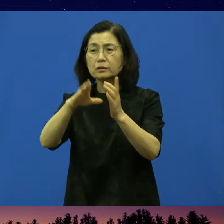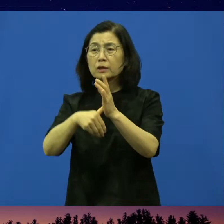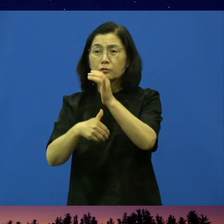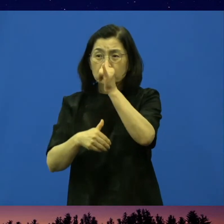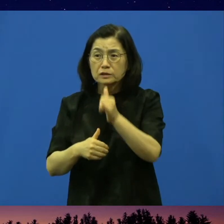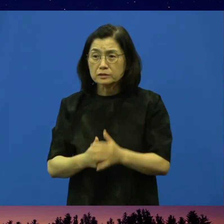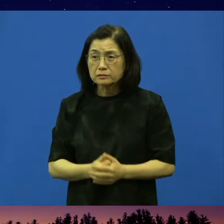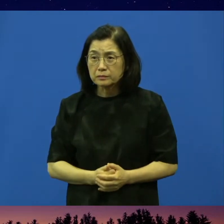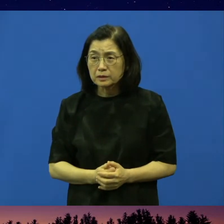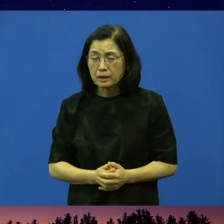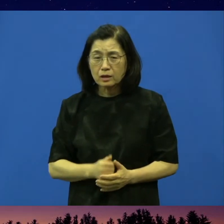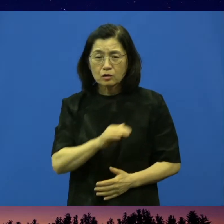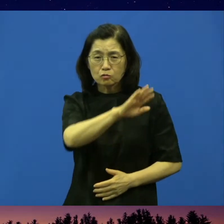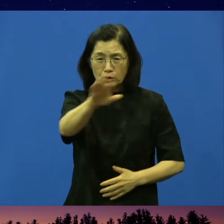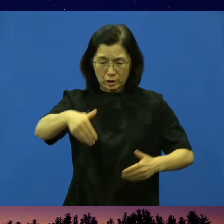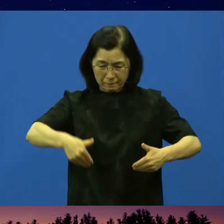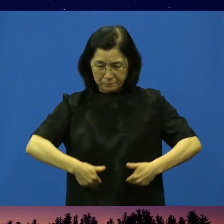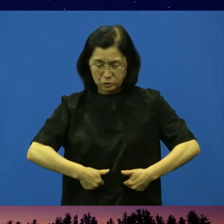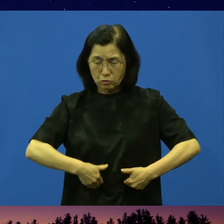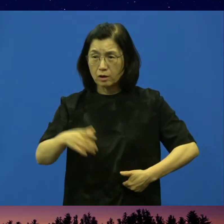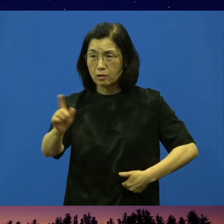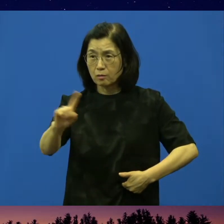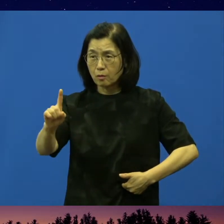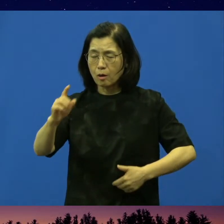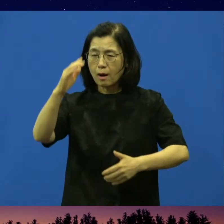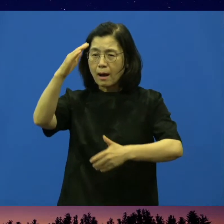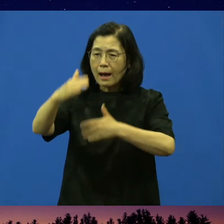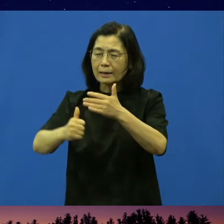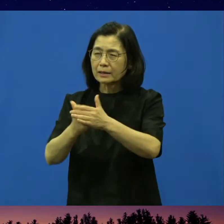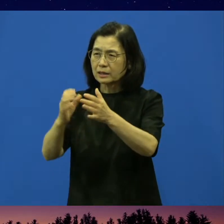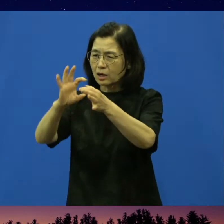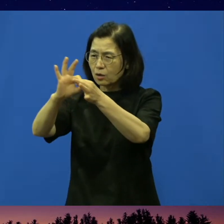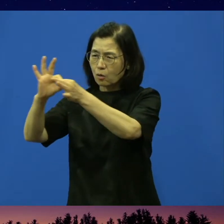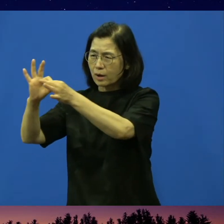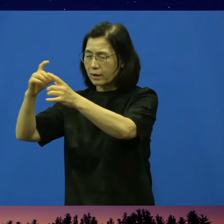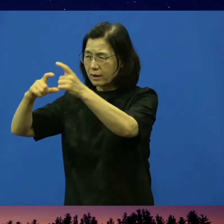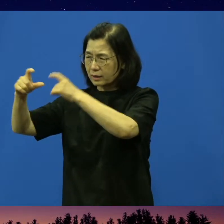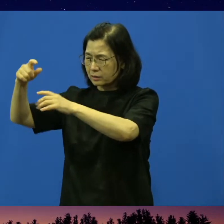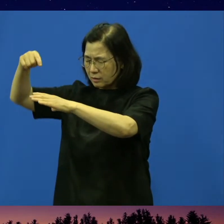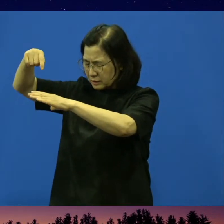우리에게 필요한 게 뭘까요? 하나님과의 관계가 깊어져 가는 것.